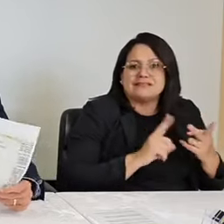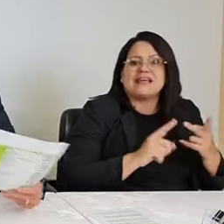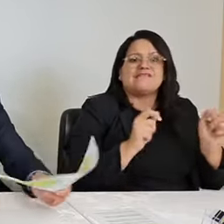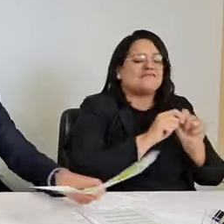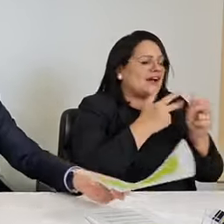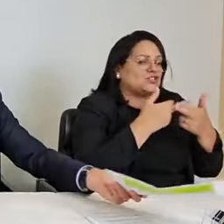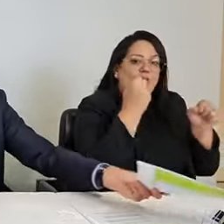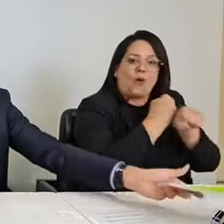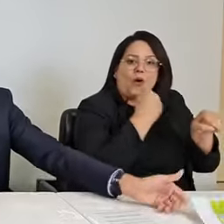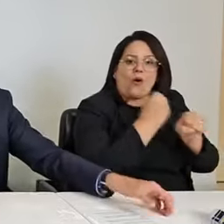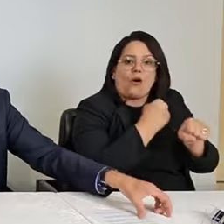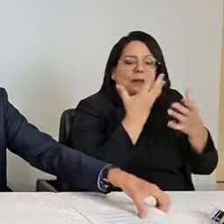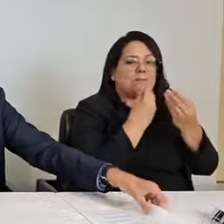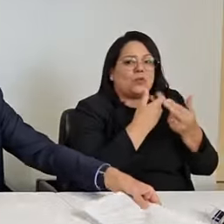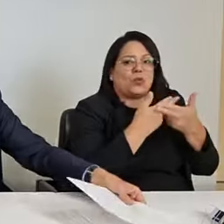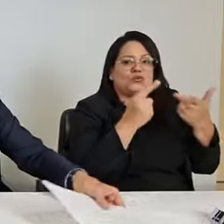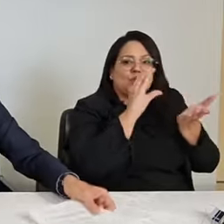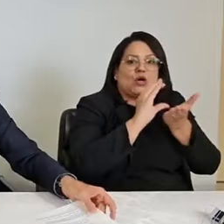saneamento básico,